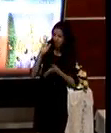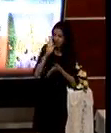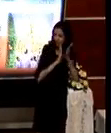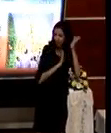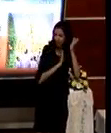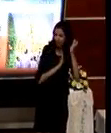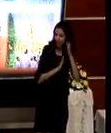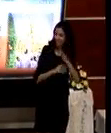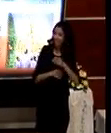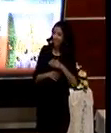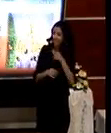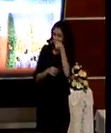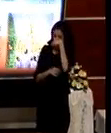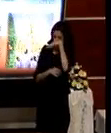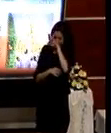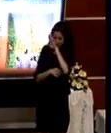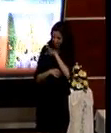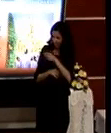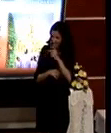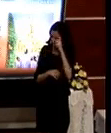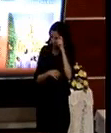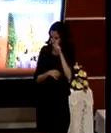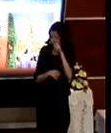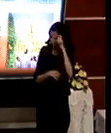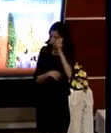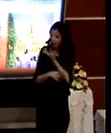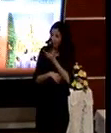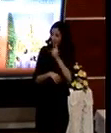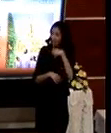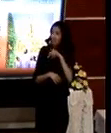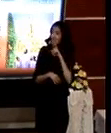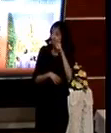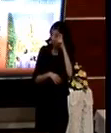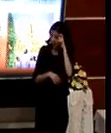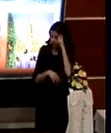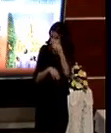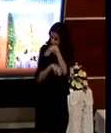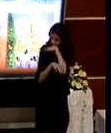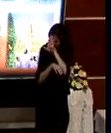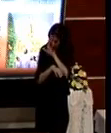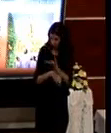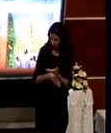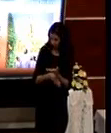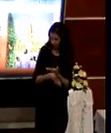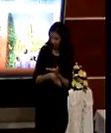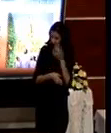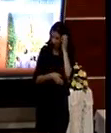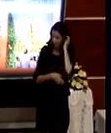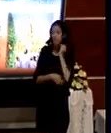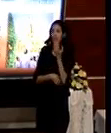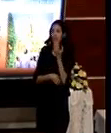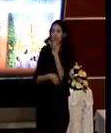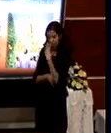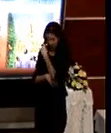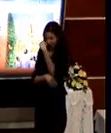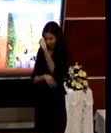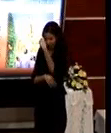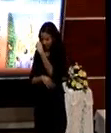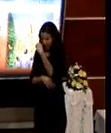del elefante. Entonces, hoy no se van a ir a sus casas con la idea de que el